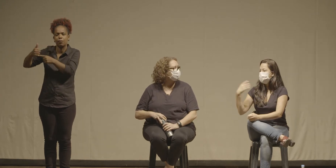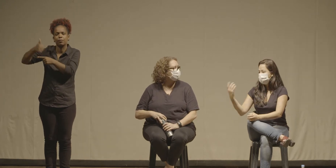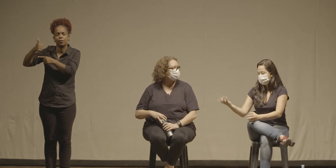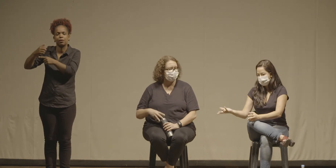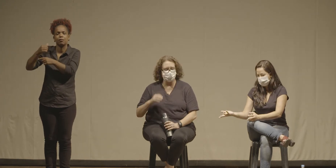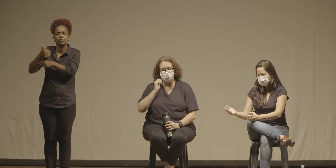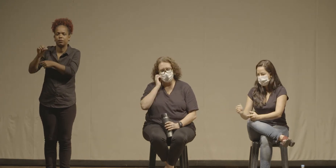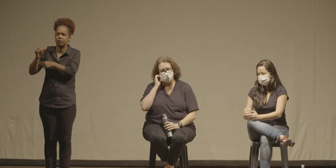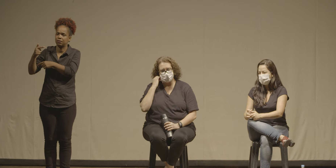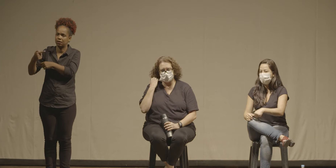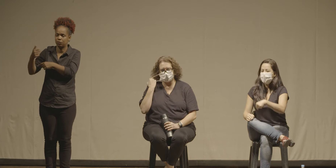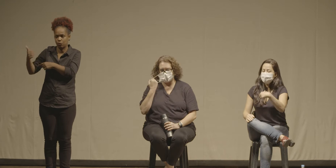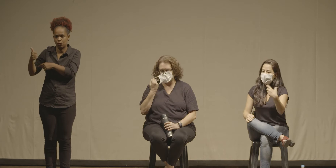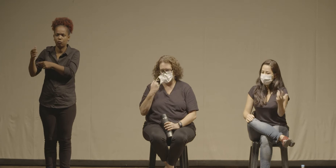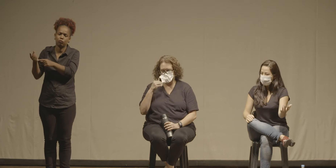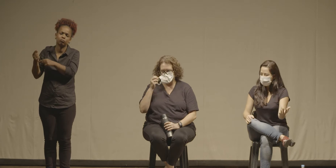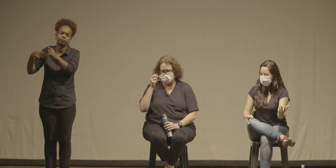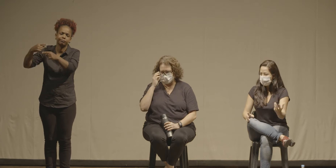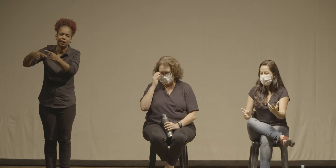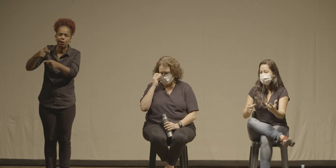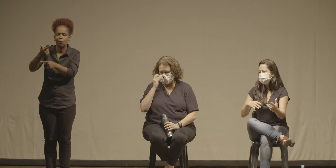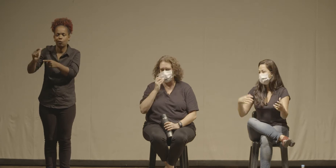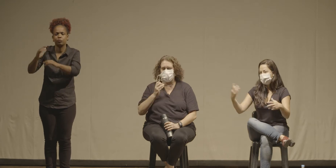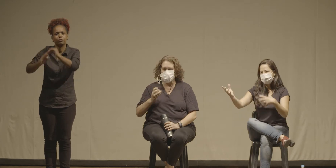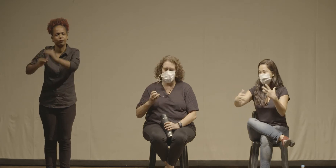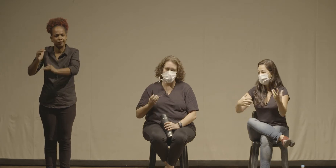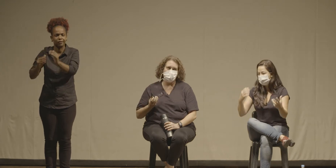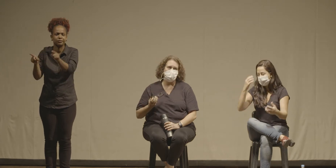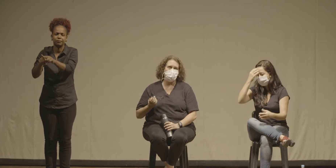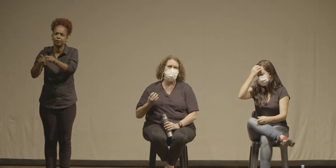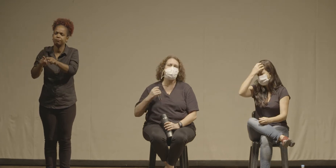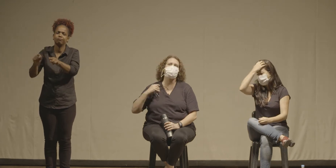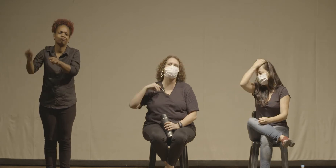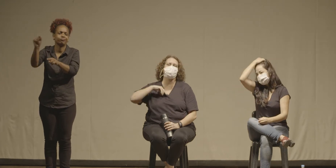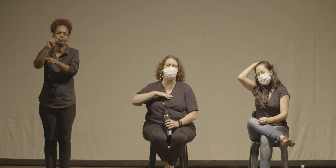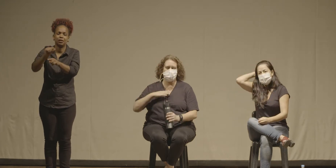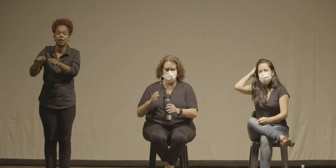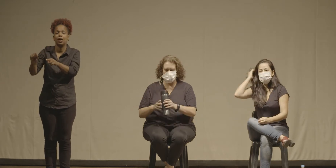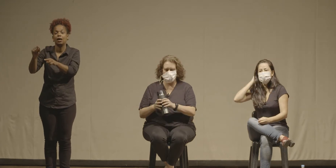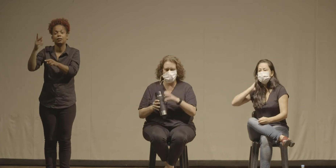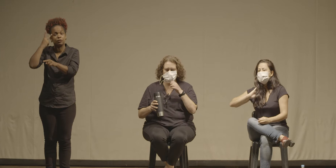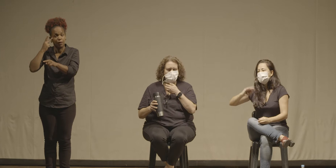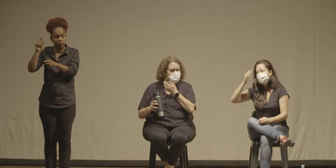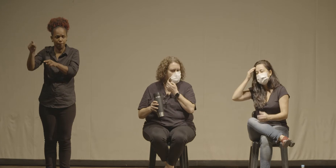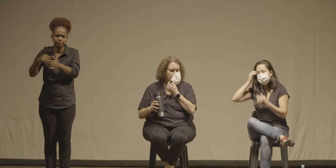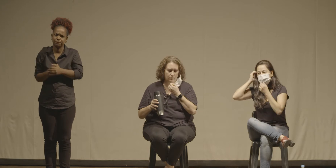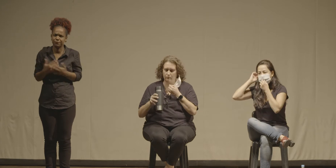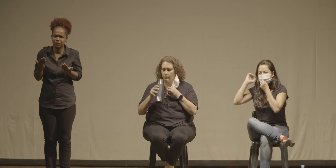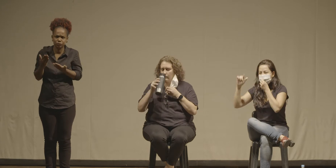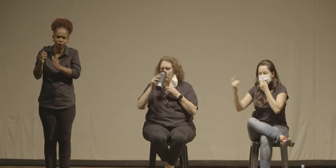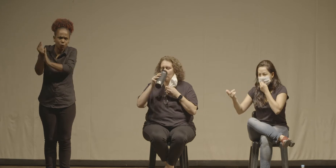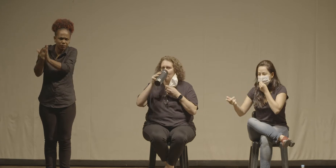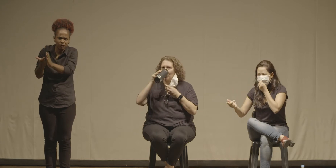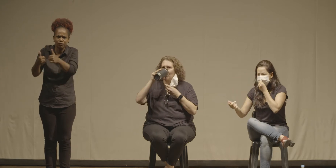71, as outras da outra geração, mais os outros profissionais que estavam em vários lugares em São Paulo. Só que a gente não tinha orçamento para